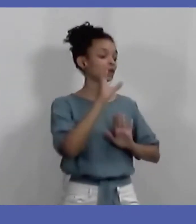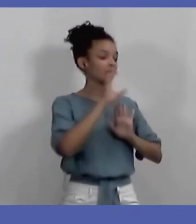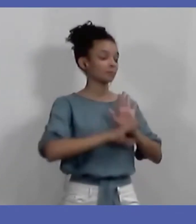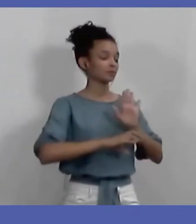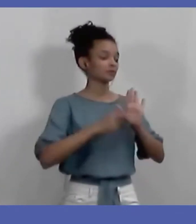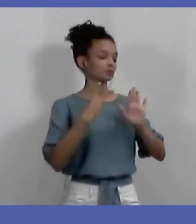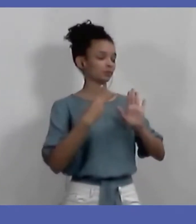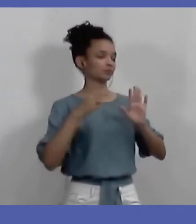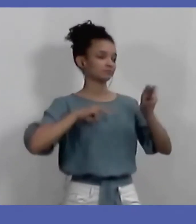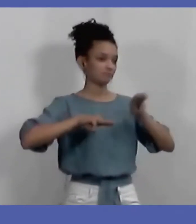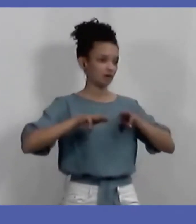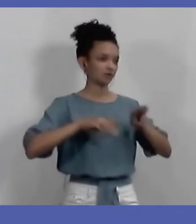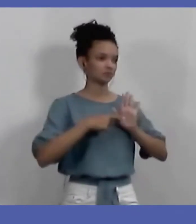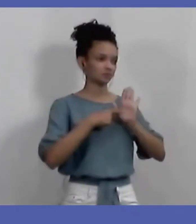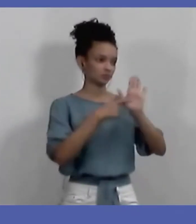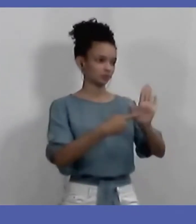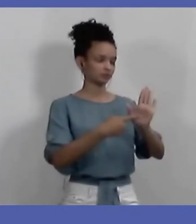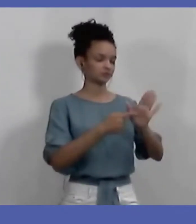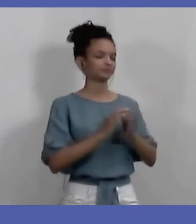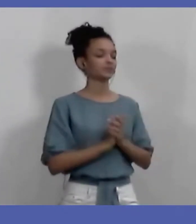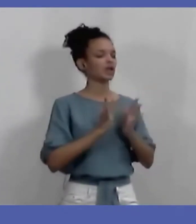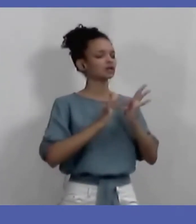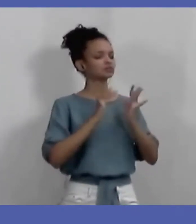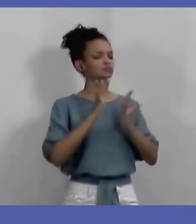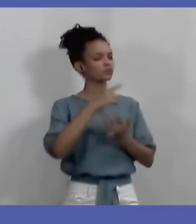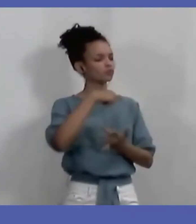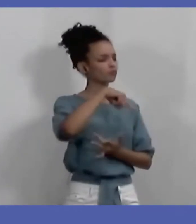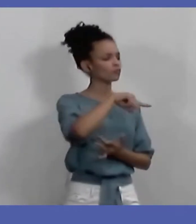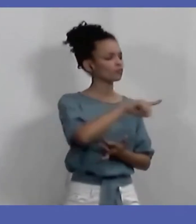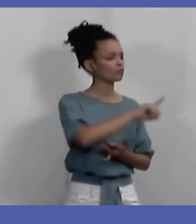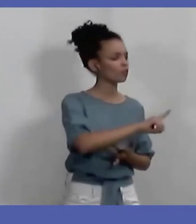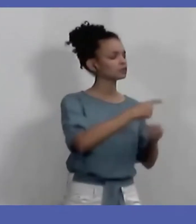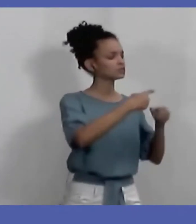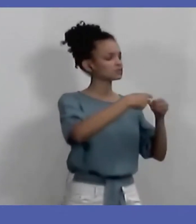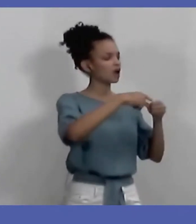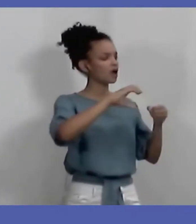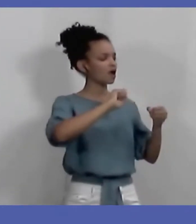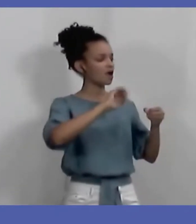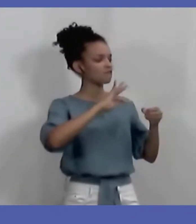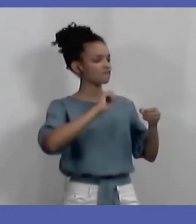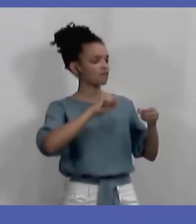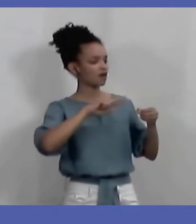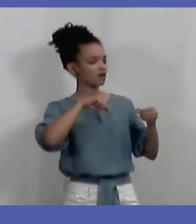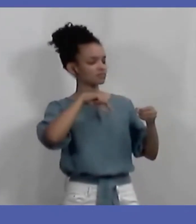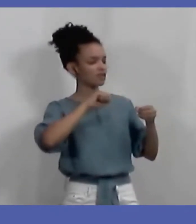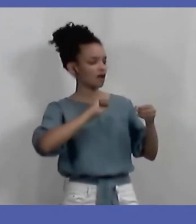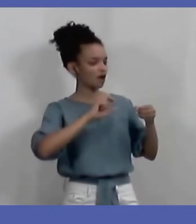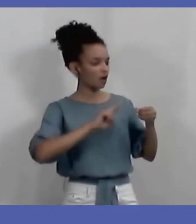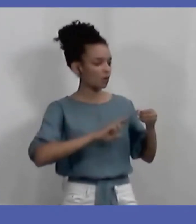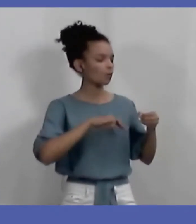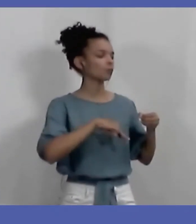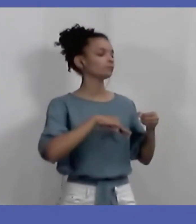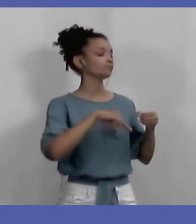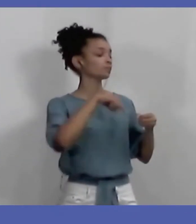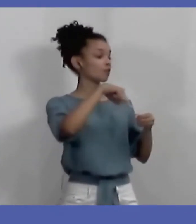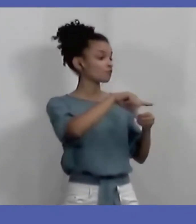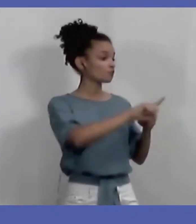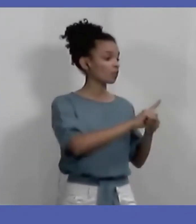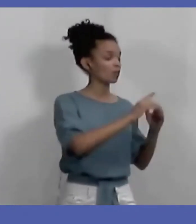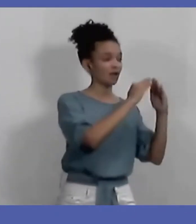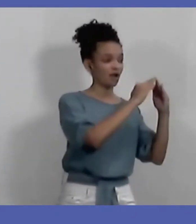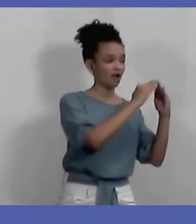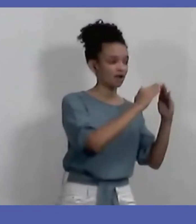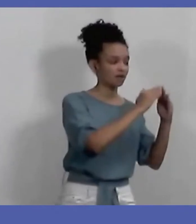Dias depois, entrou Jesus de novo em Cafarnaum, e logo correu que ele estava em casa.